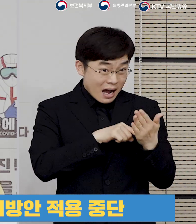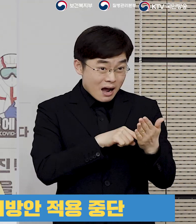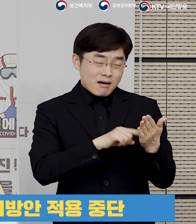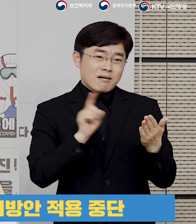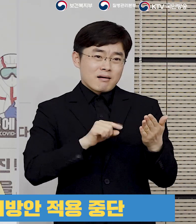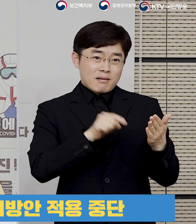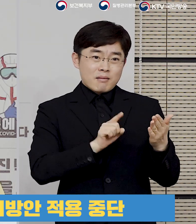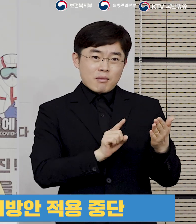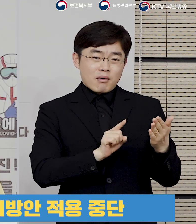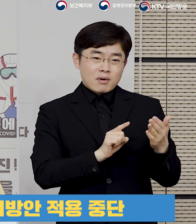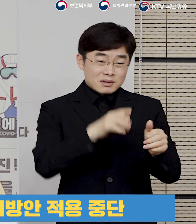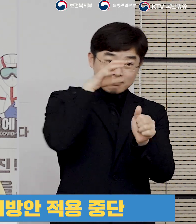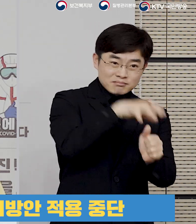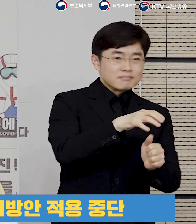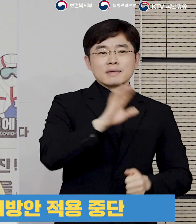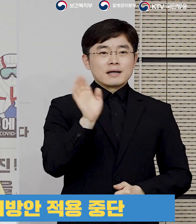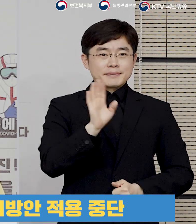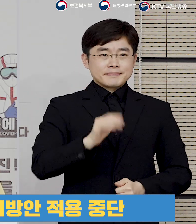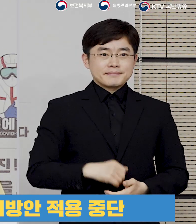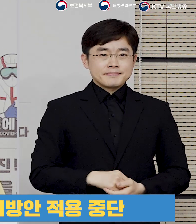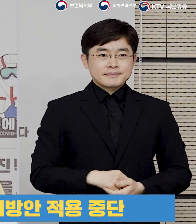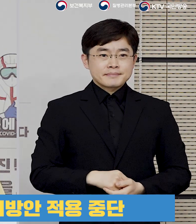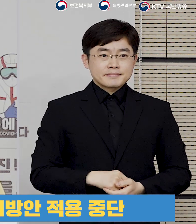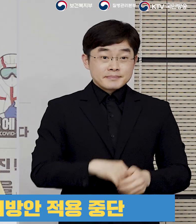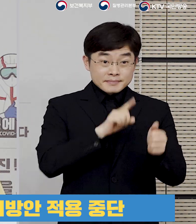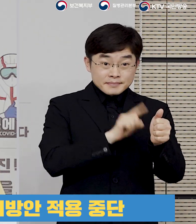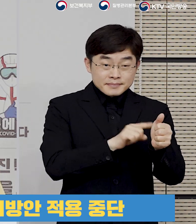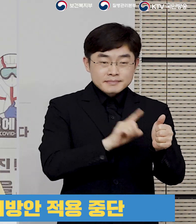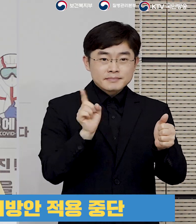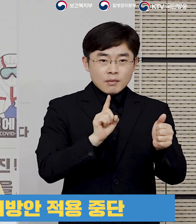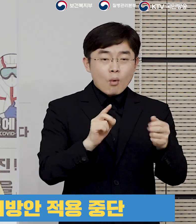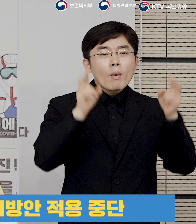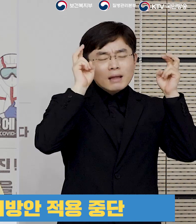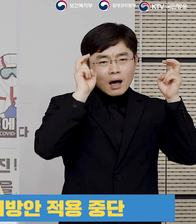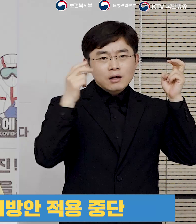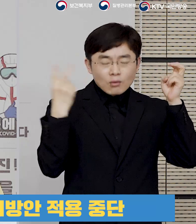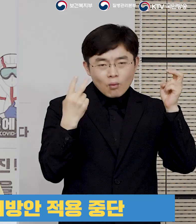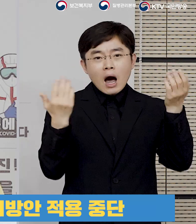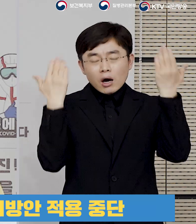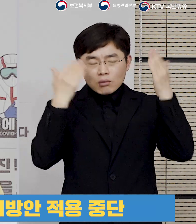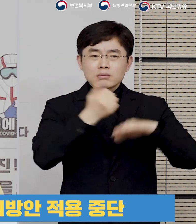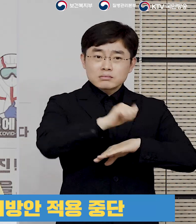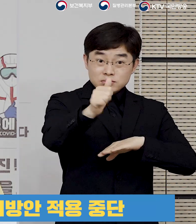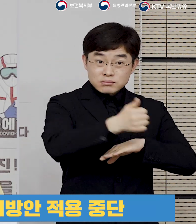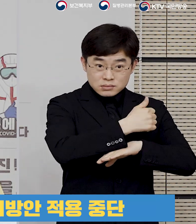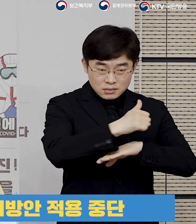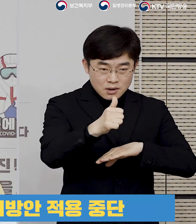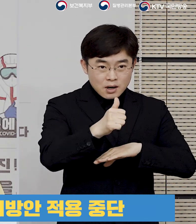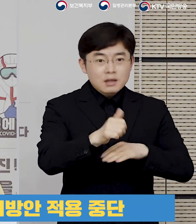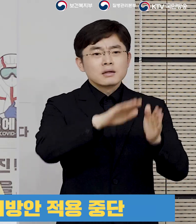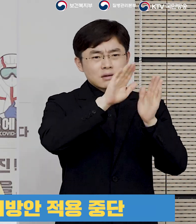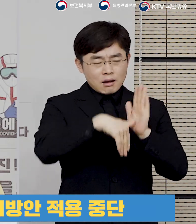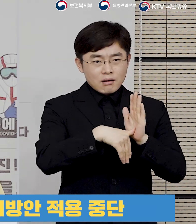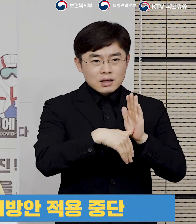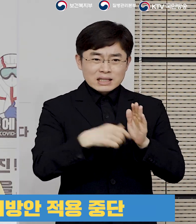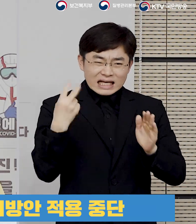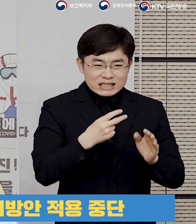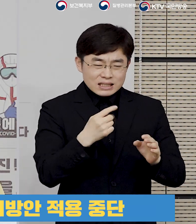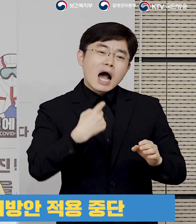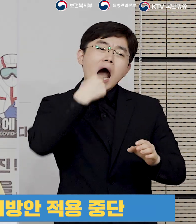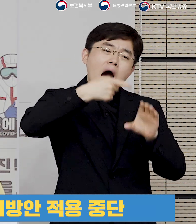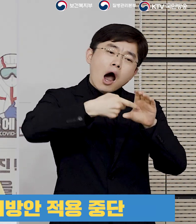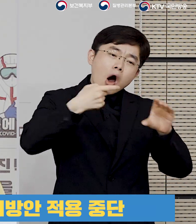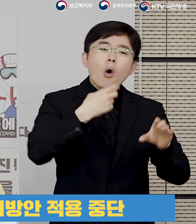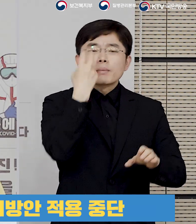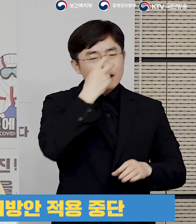관리 방안과 재양성 시 확진 환자에 준하는 관리 방안 적용을 중단하고 재양성자는 직장, 학교